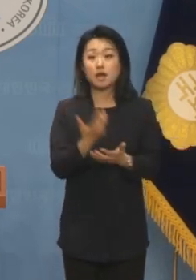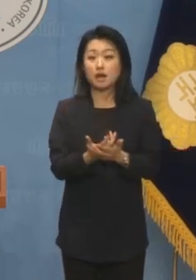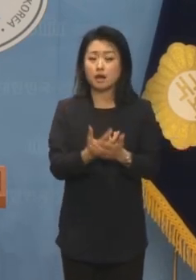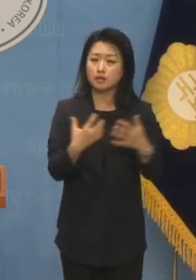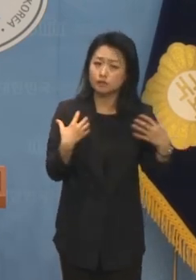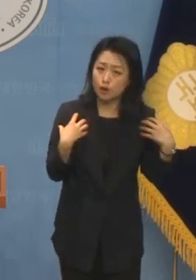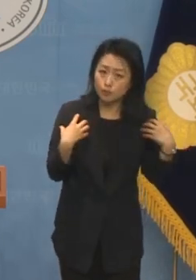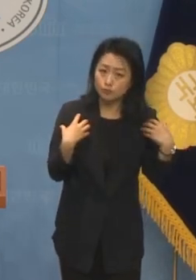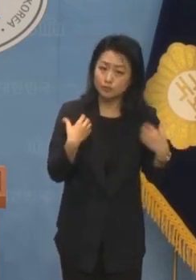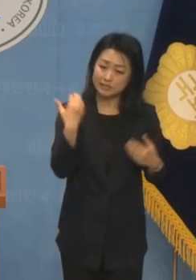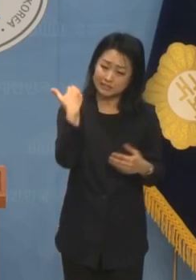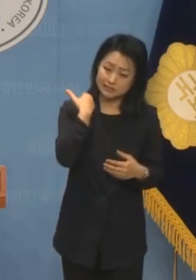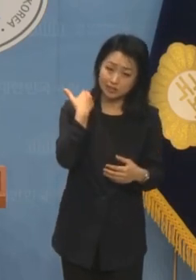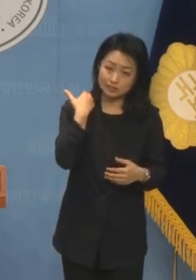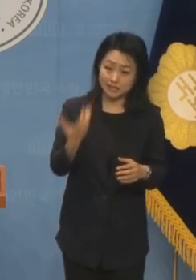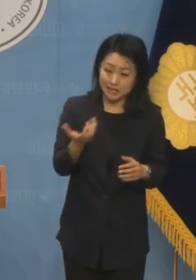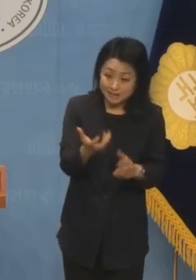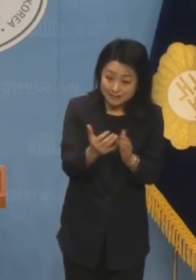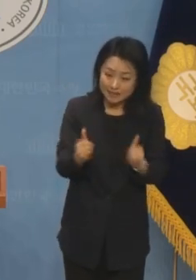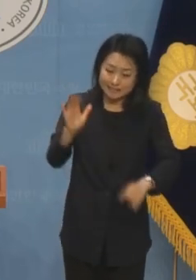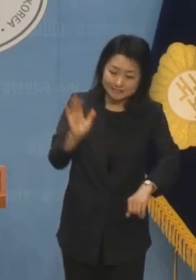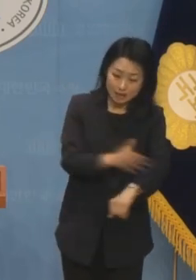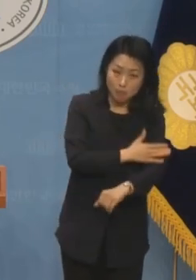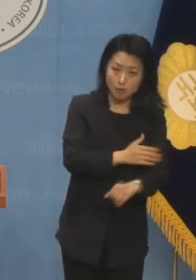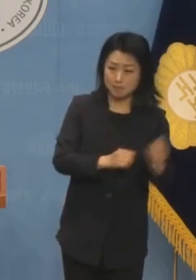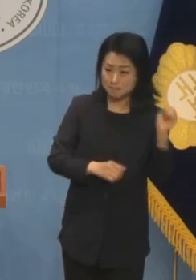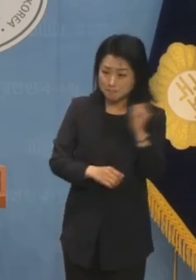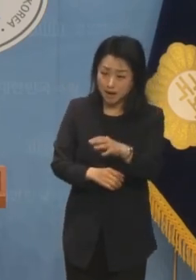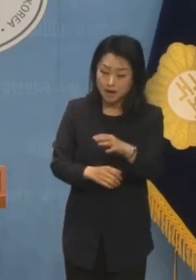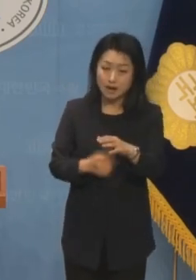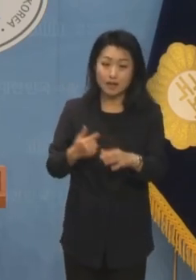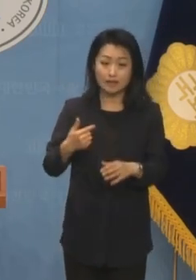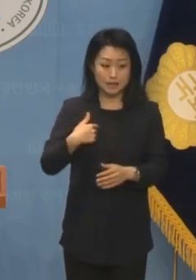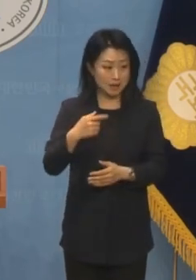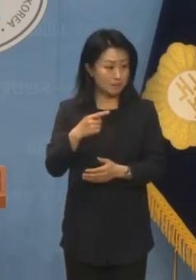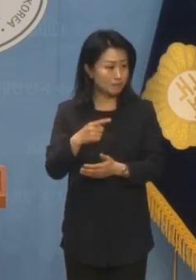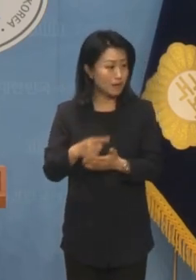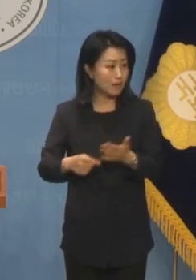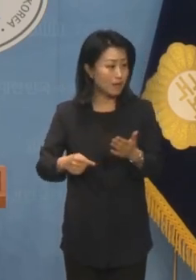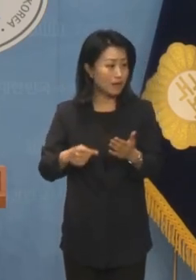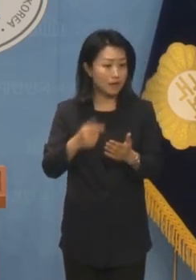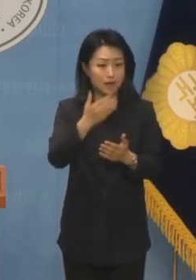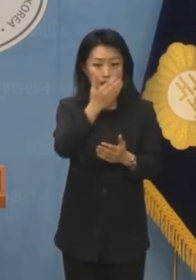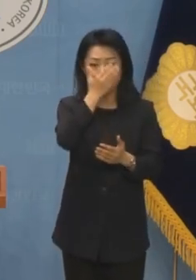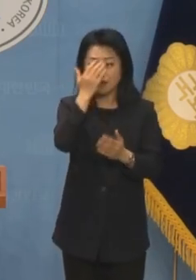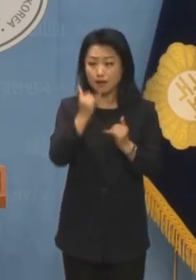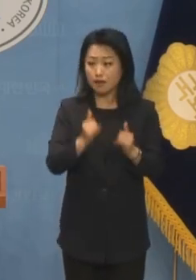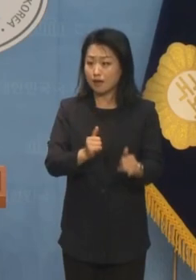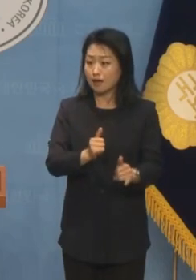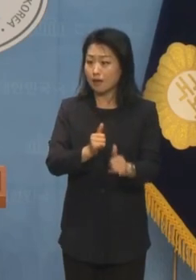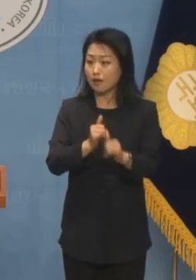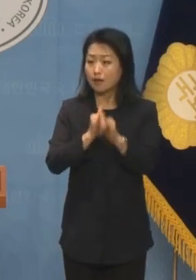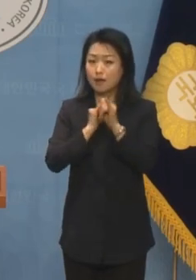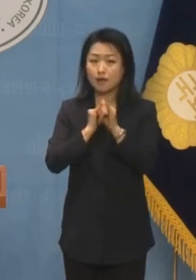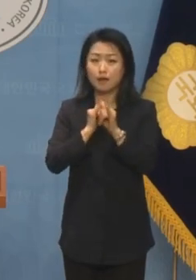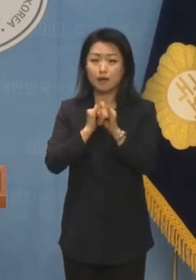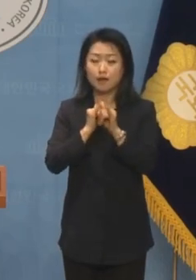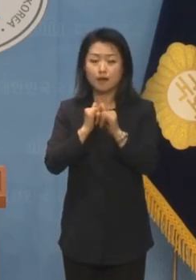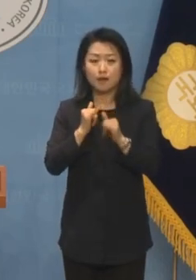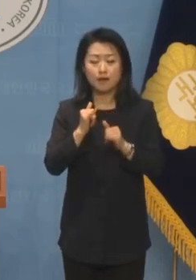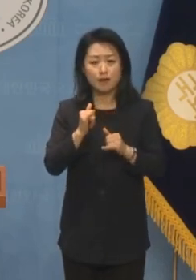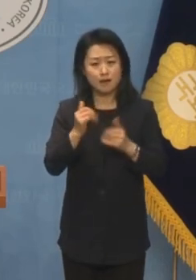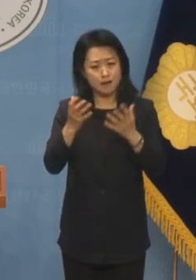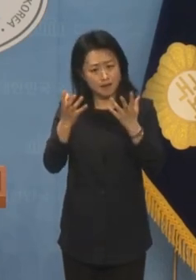끊임없이 세입자 탓만 하고 있으니 피해자들은 좌절하며 삶을 포기하는 데까지 내몰리는